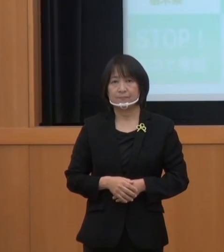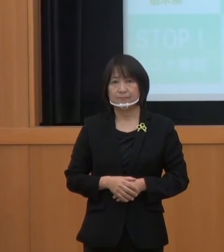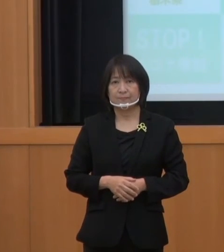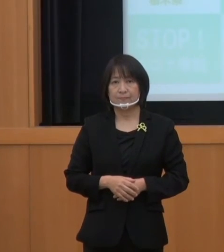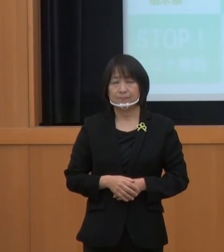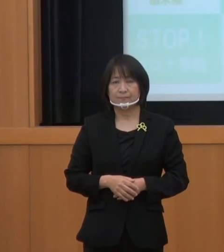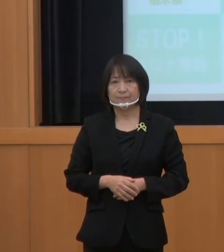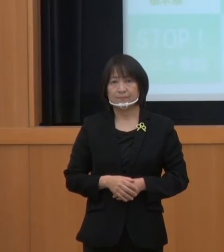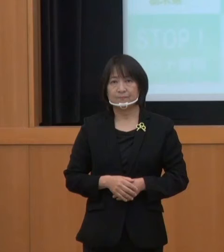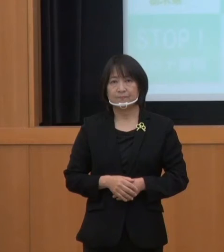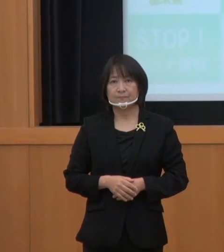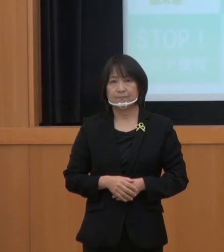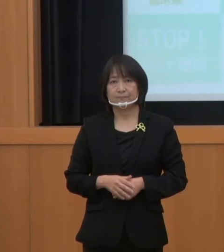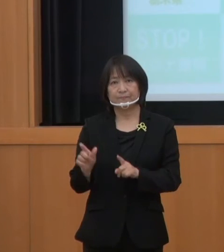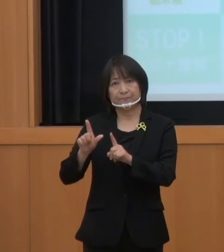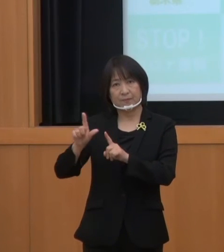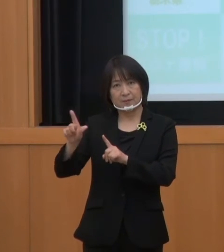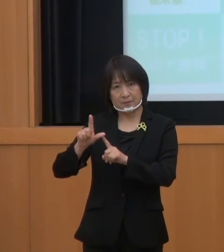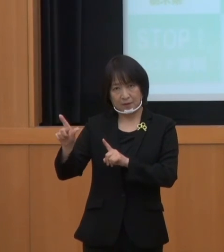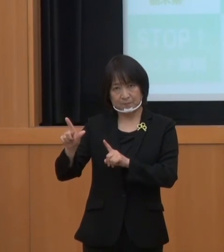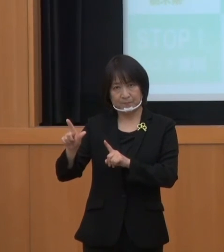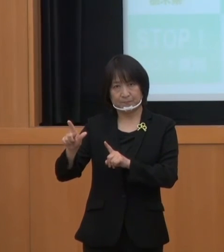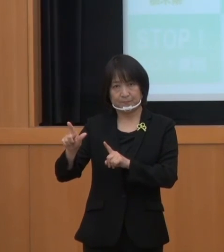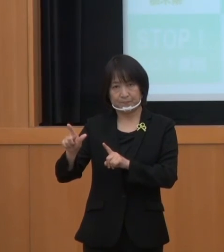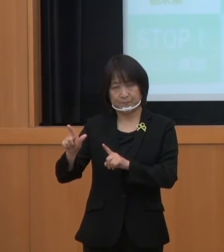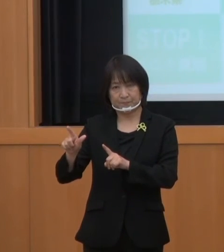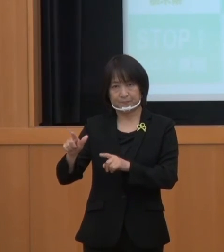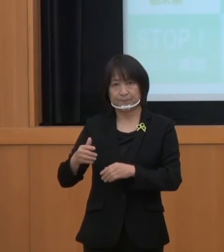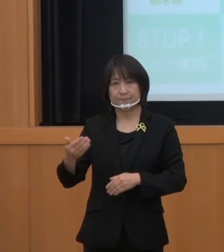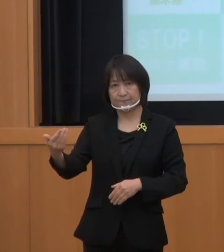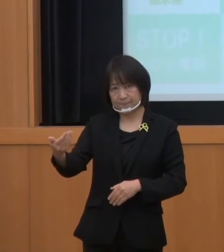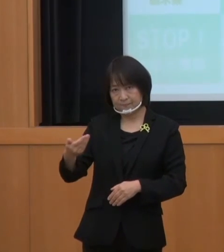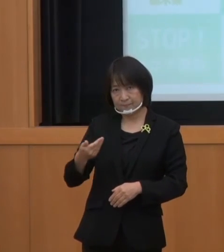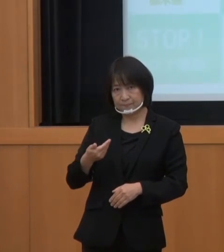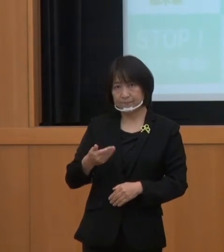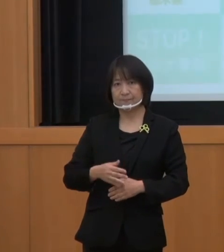はい、NHK 有馬さん。